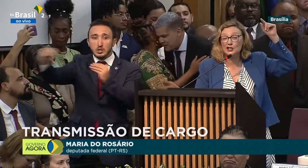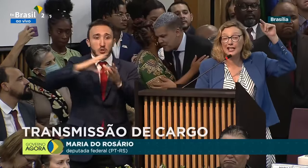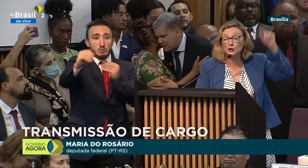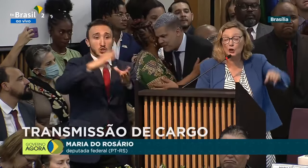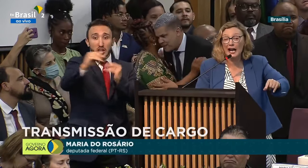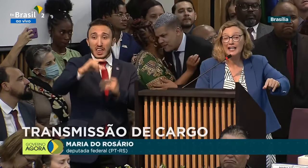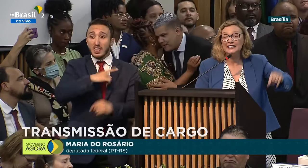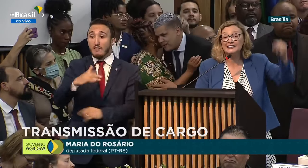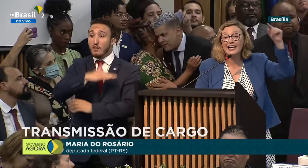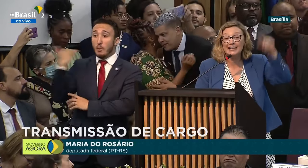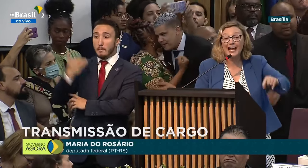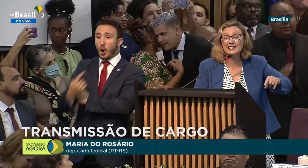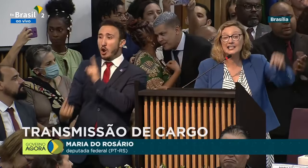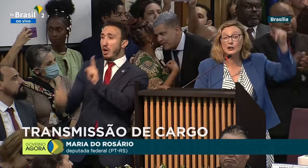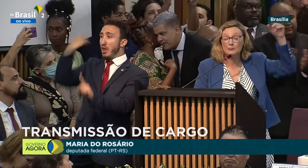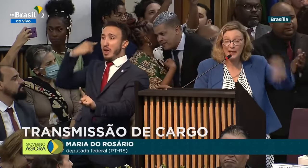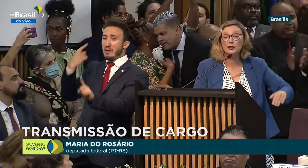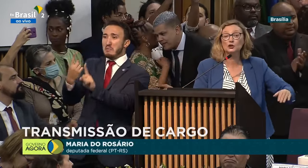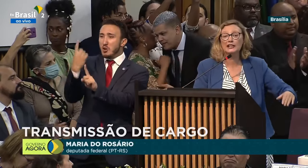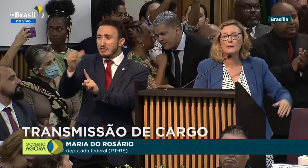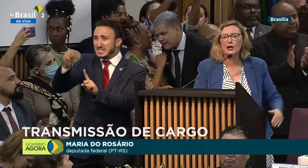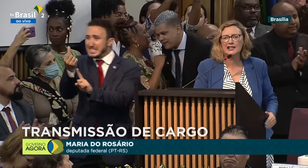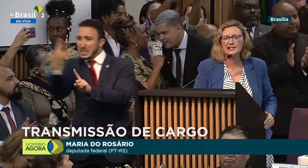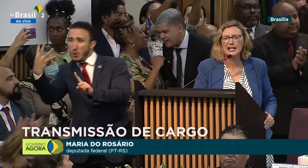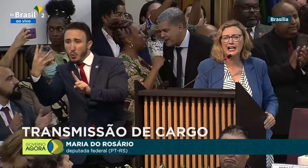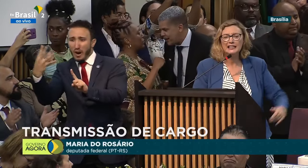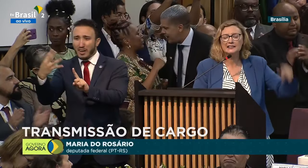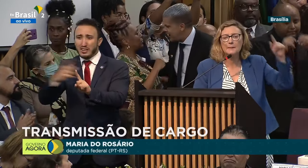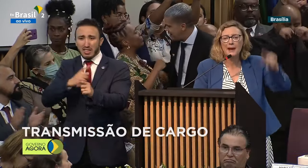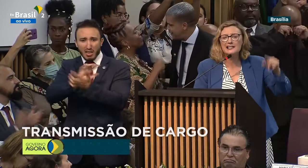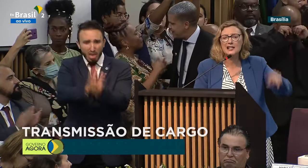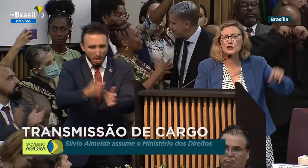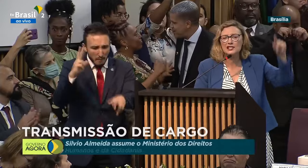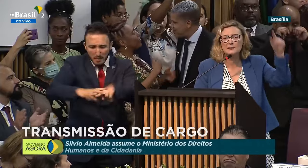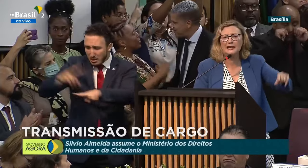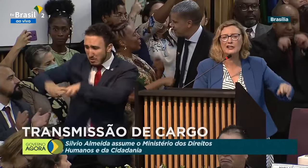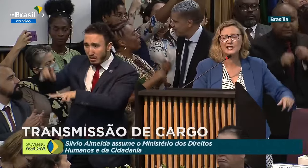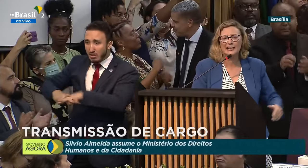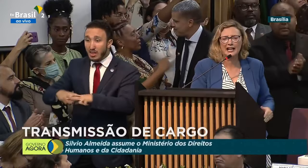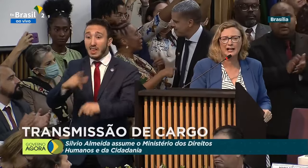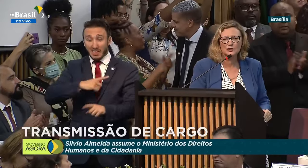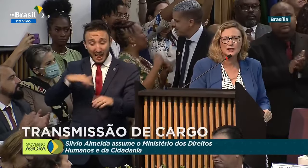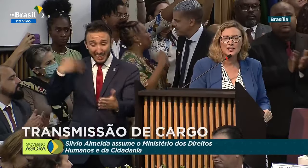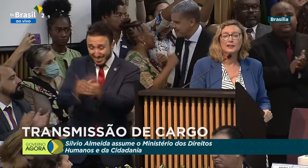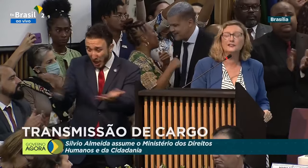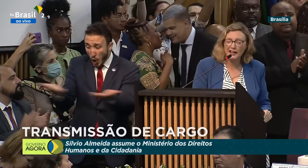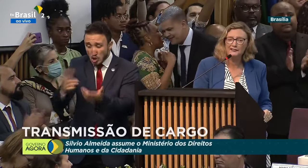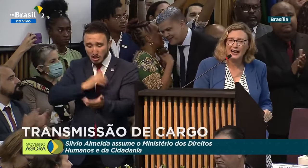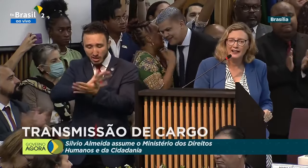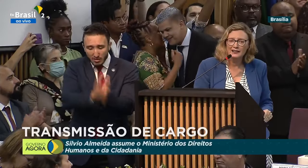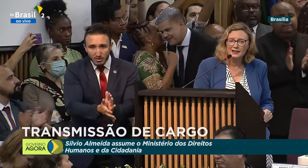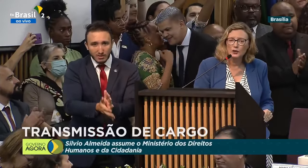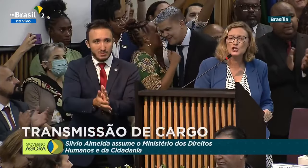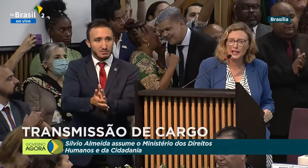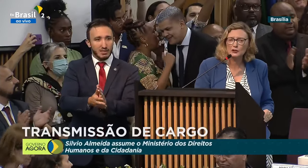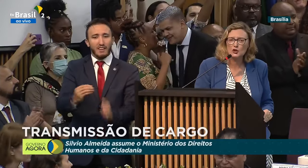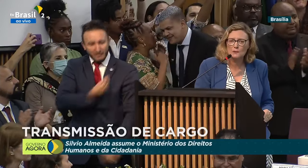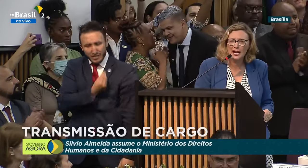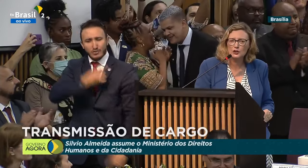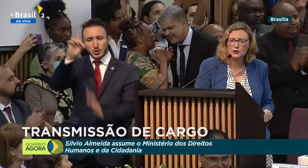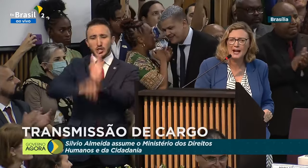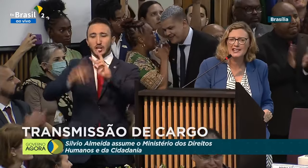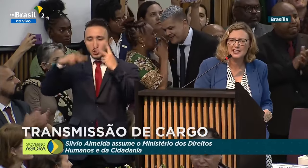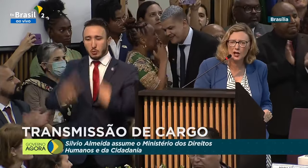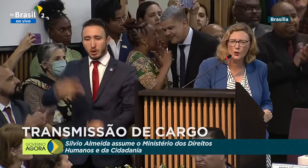mortos na ditadura e daqueles que no período da Democracia também são Discriminados os